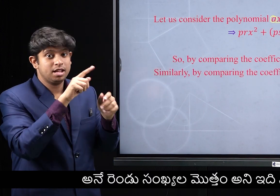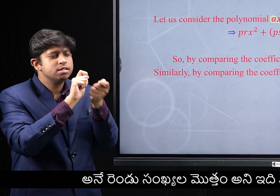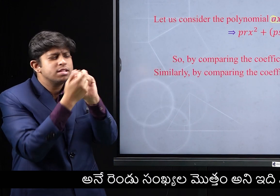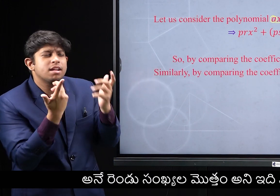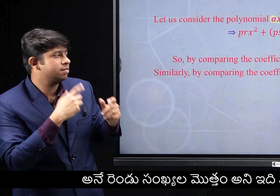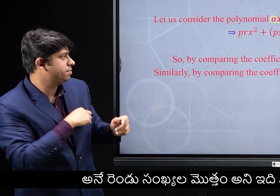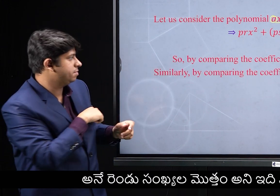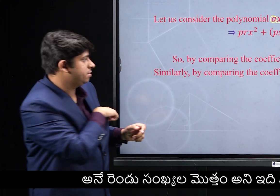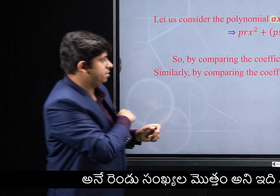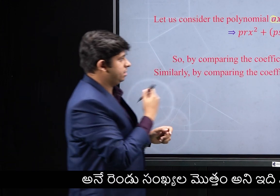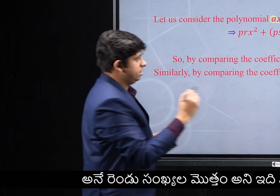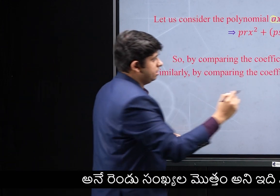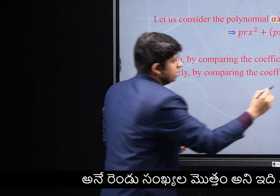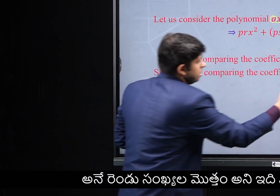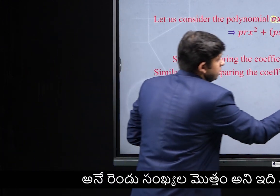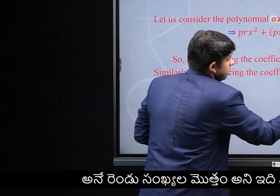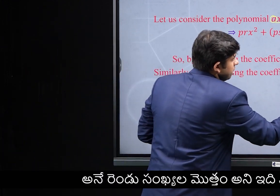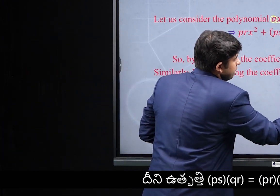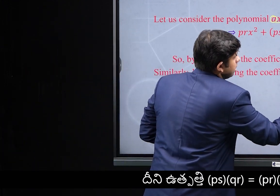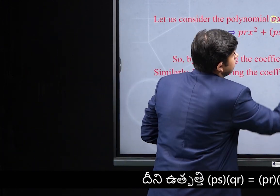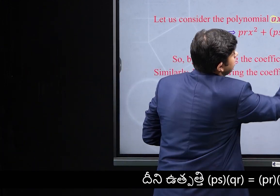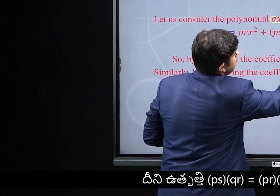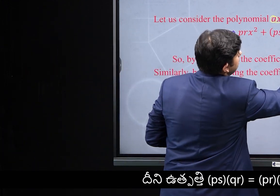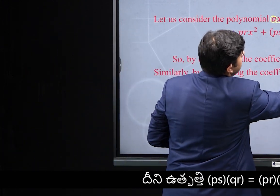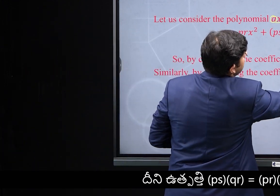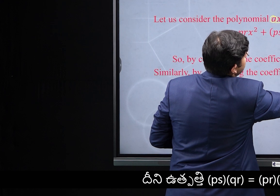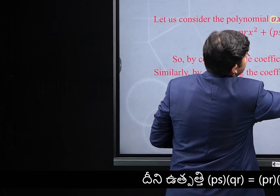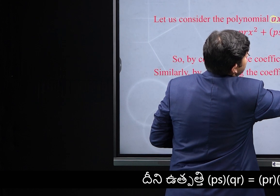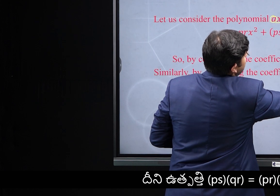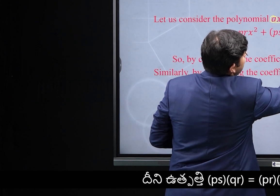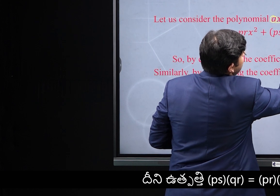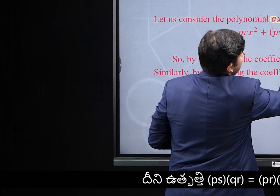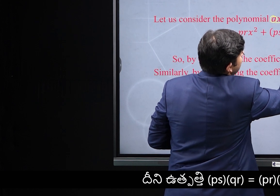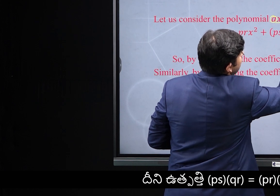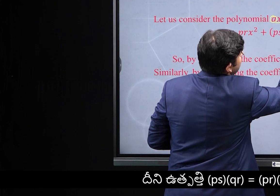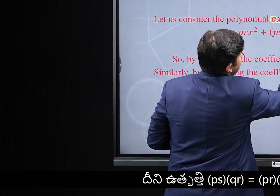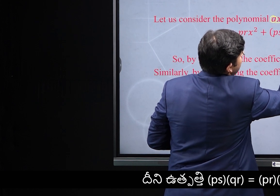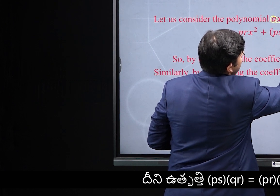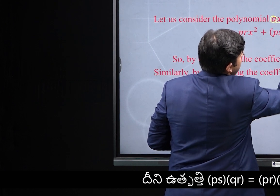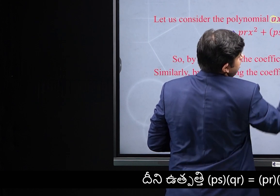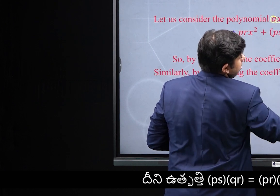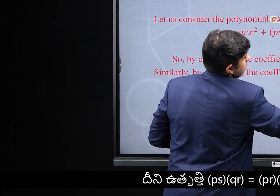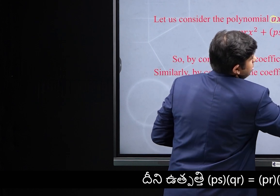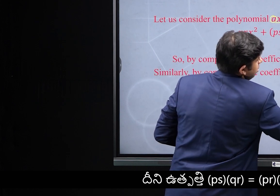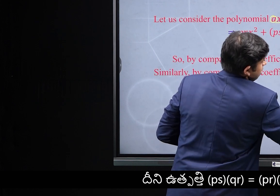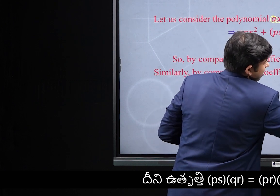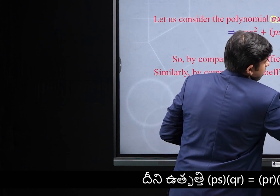రెండు సంఖ్యల మొత్తమని ఇది మనకు చూపుతుంది. దీని ఉత్పత్తి ps ఇంటూ qr pr ఇంటూ qs